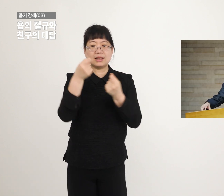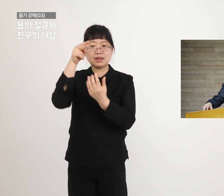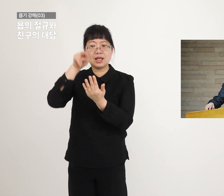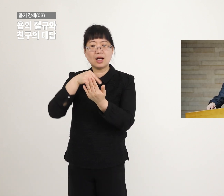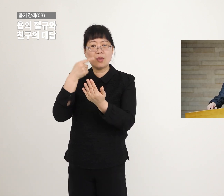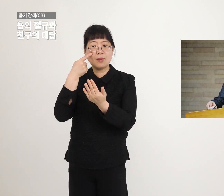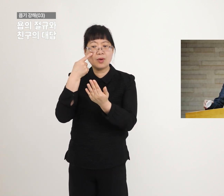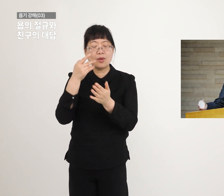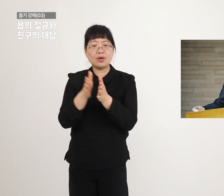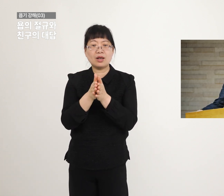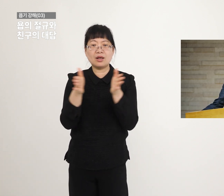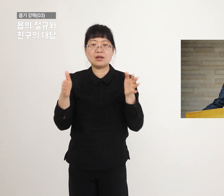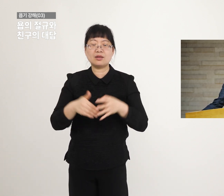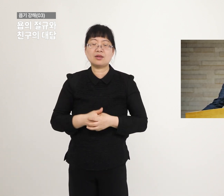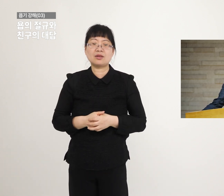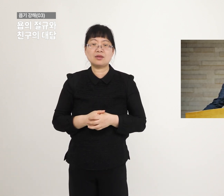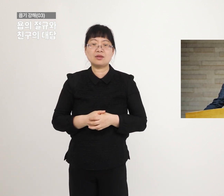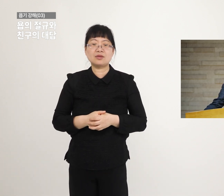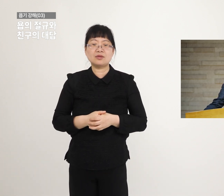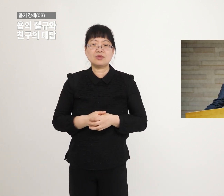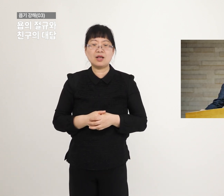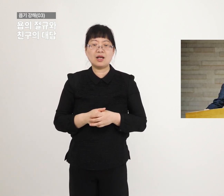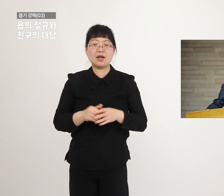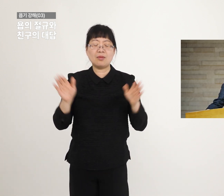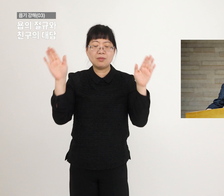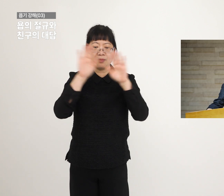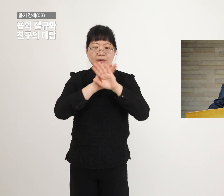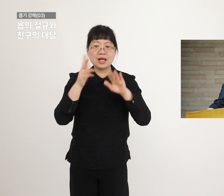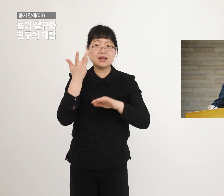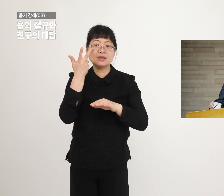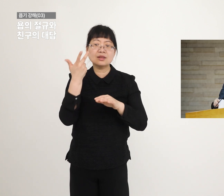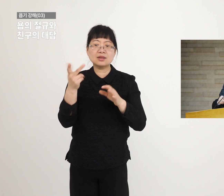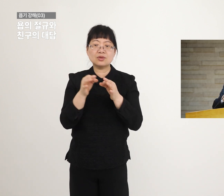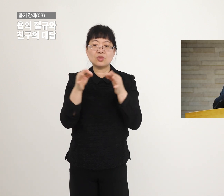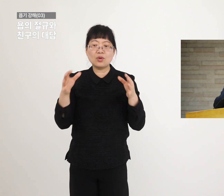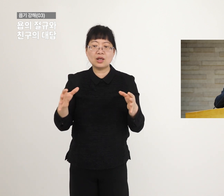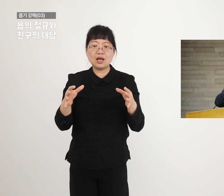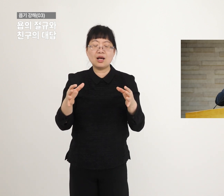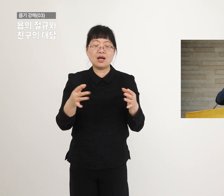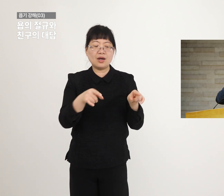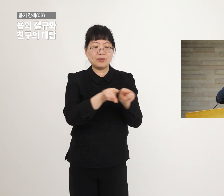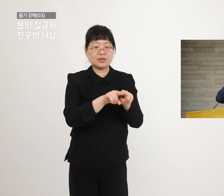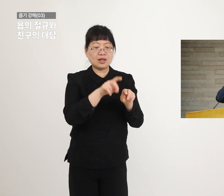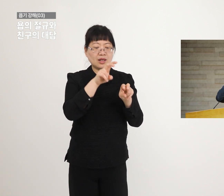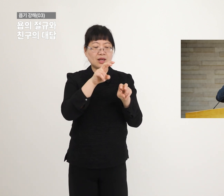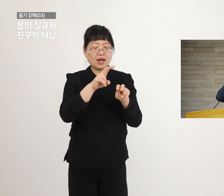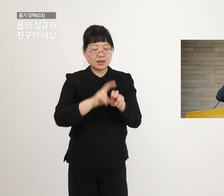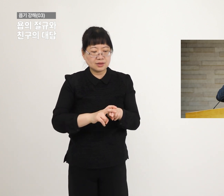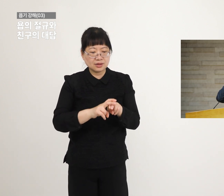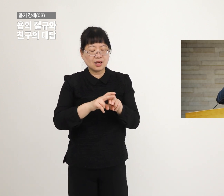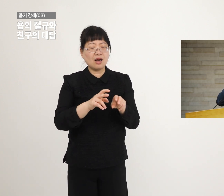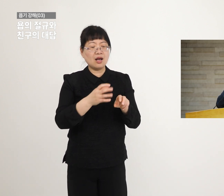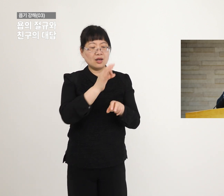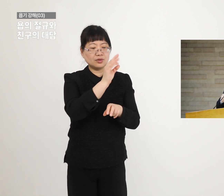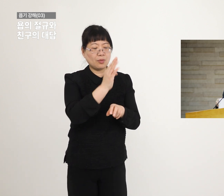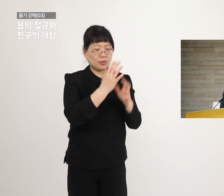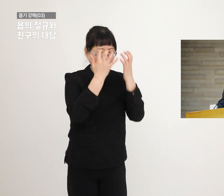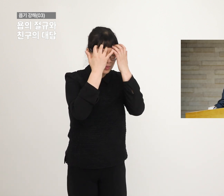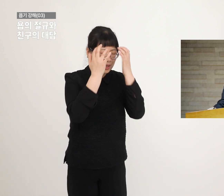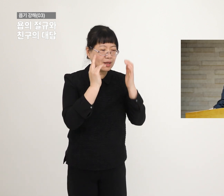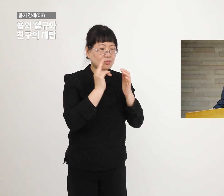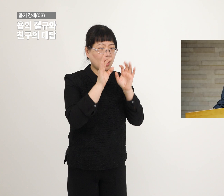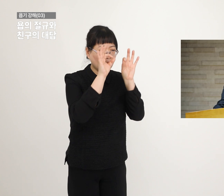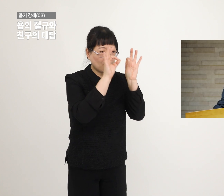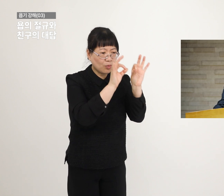읽읍시다. 시작. 밤낮 7일 동안 그와 함께 땅에 앉았으나 욥의 고통이 심함을 보므로